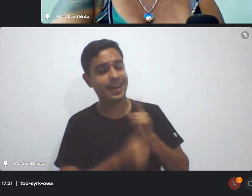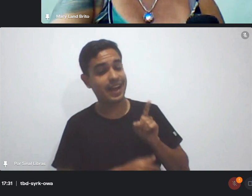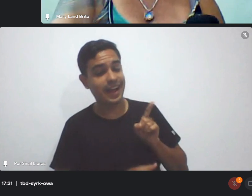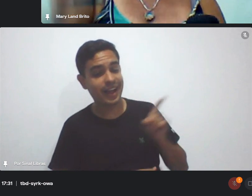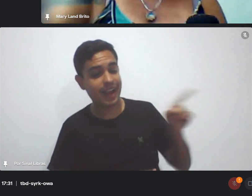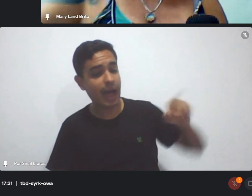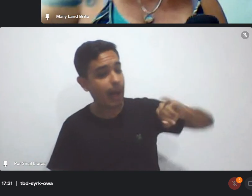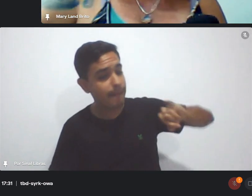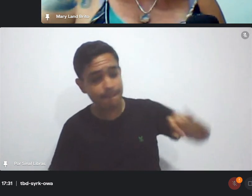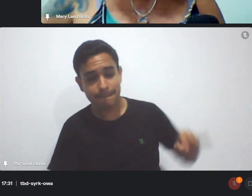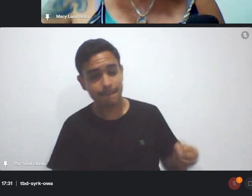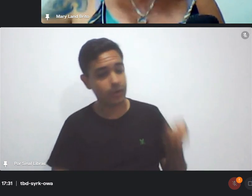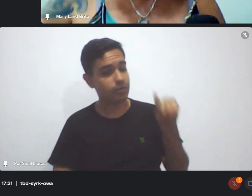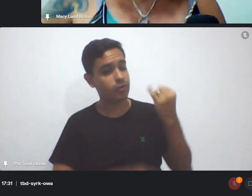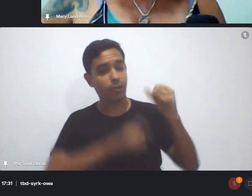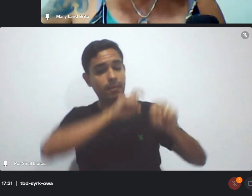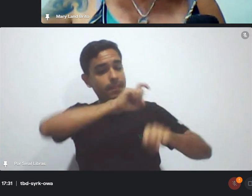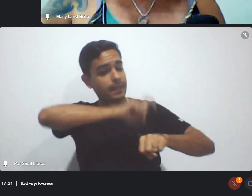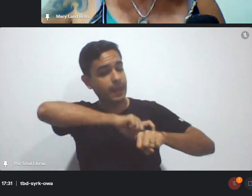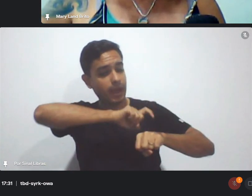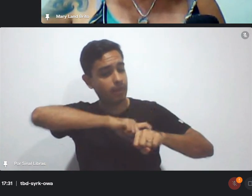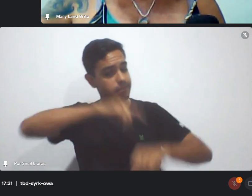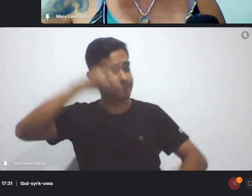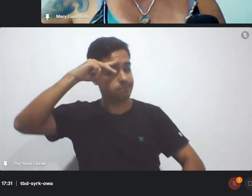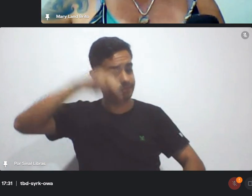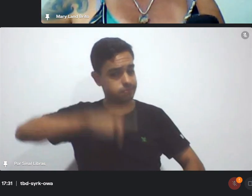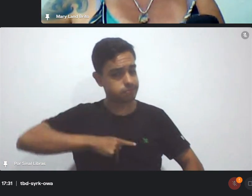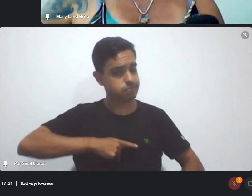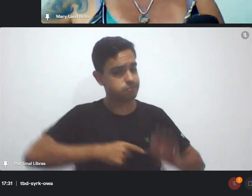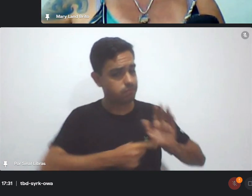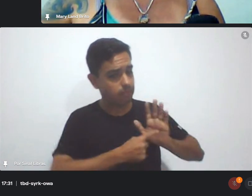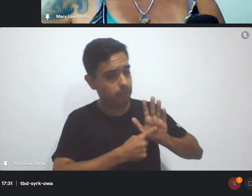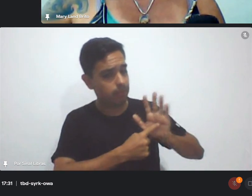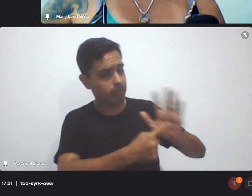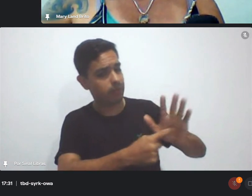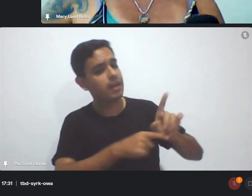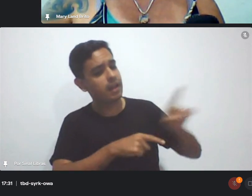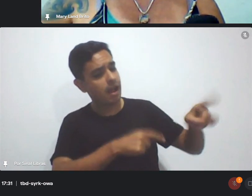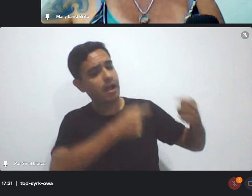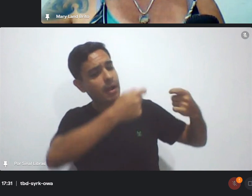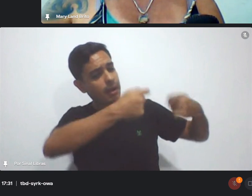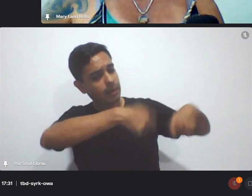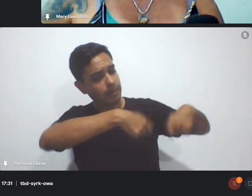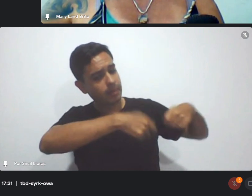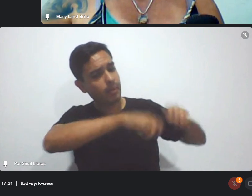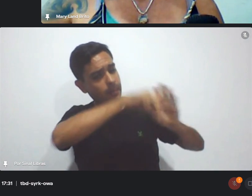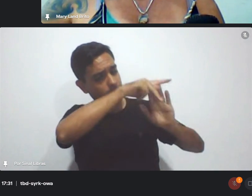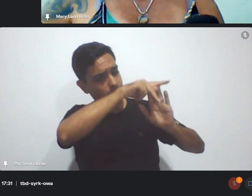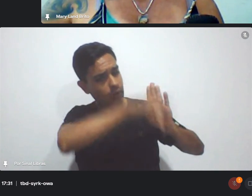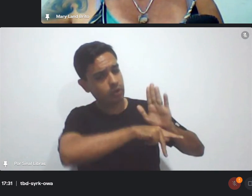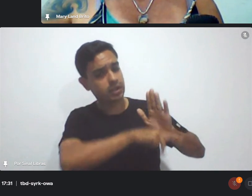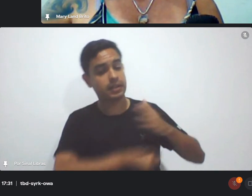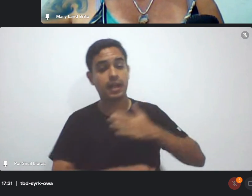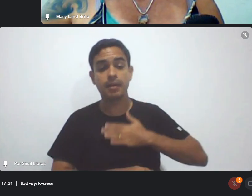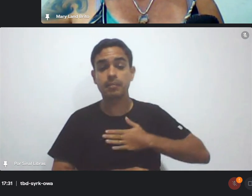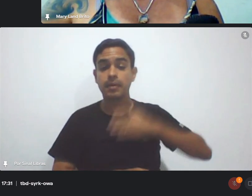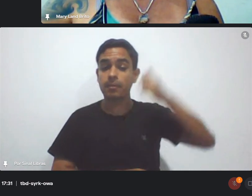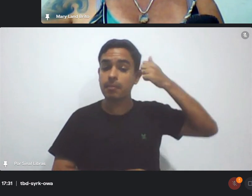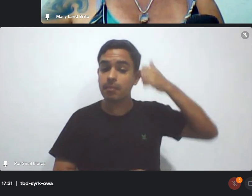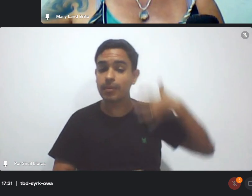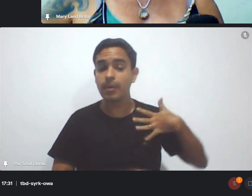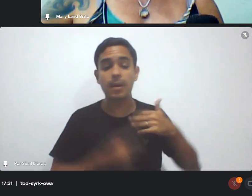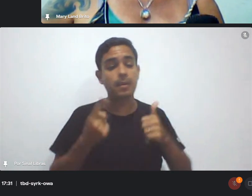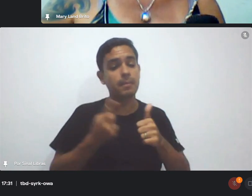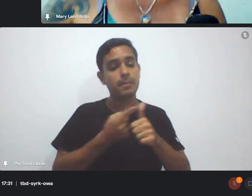aproveitou o tempo dela e ela, poxa vida, ela merece esse projeto aí, viu? Vamos lá, minha autodescrição. Bem, primeiro sou linda,